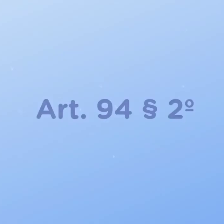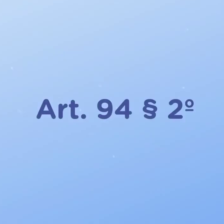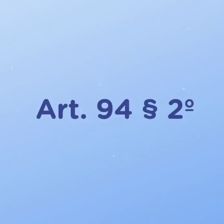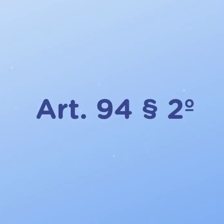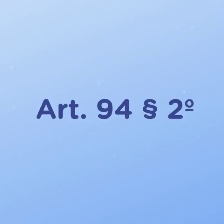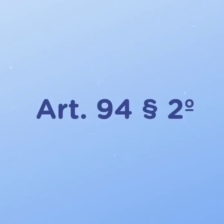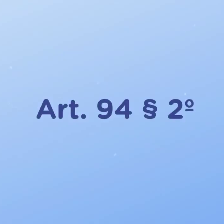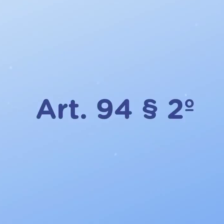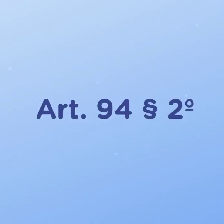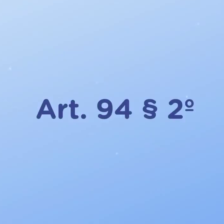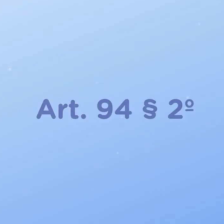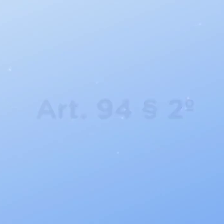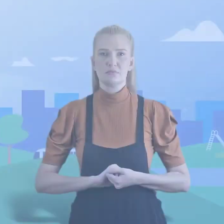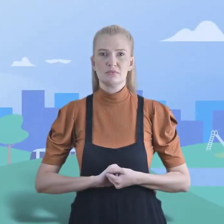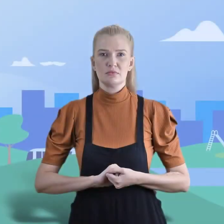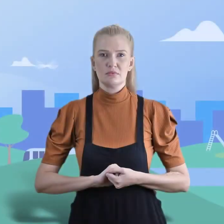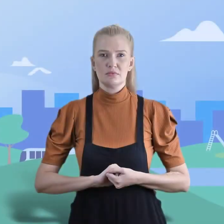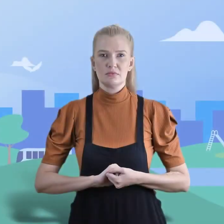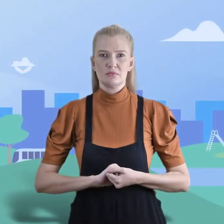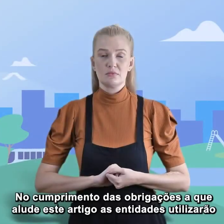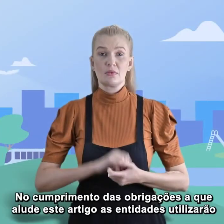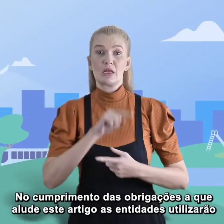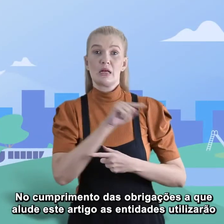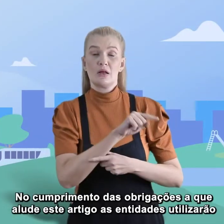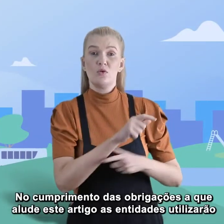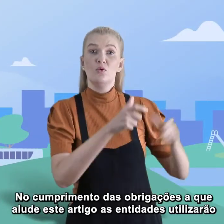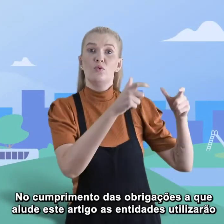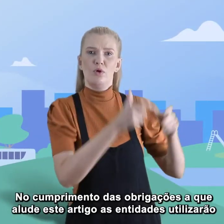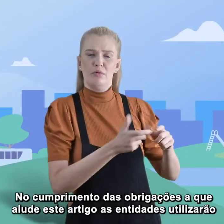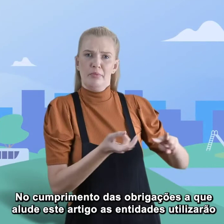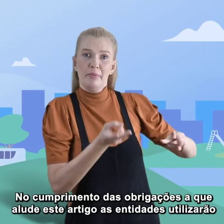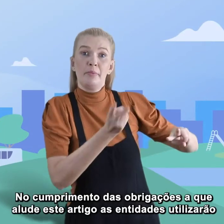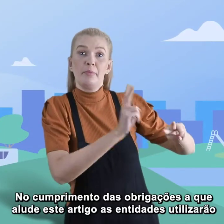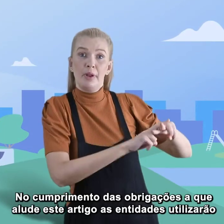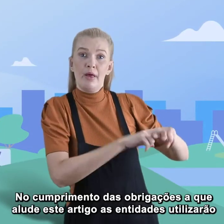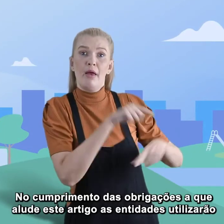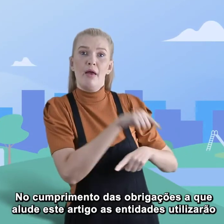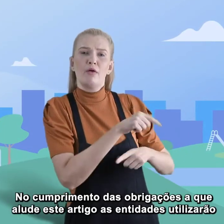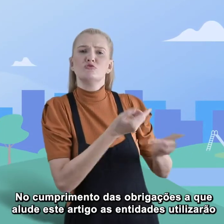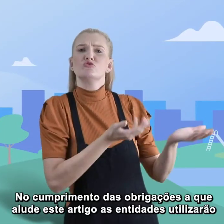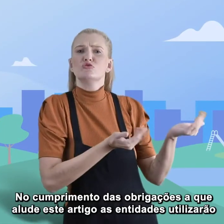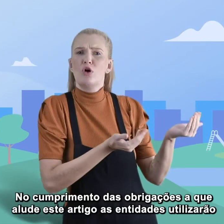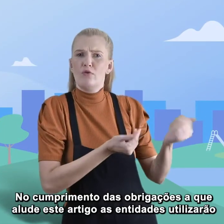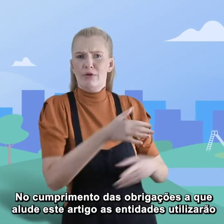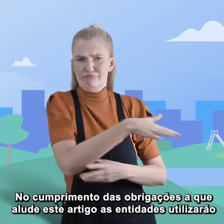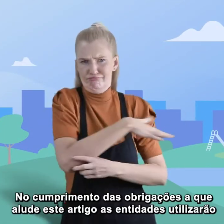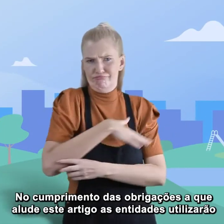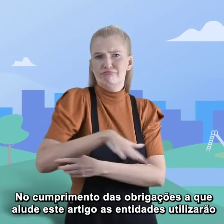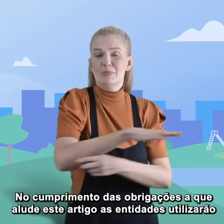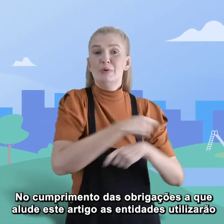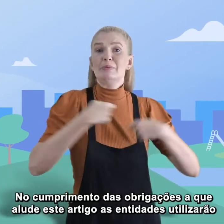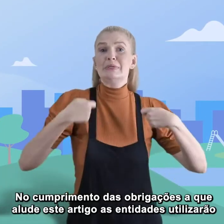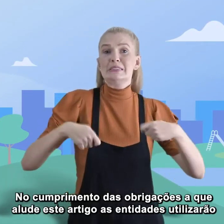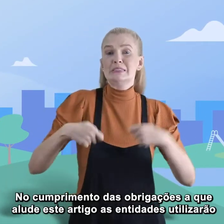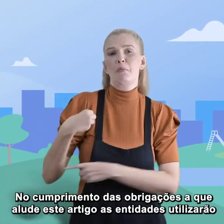Artigo 94, parágrafo 2º. No cumprimento das obrigações a que alude esse artigo, as entidades